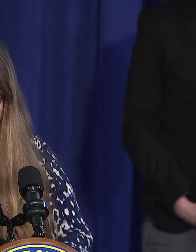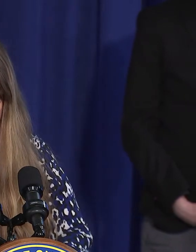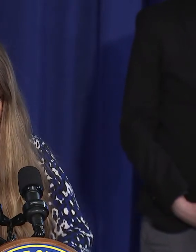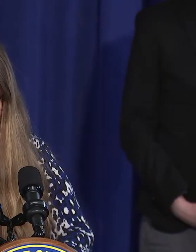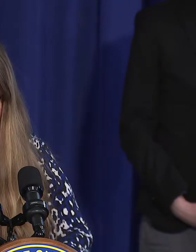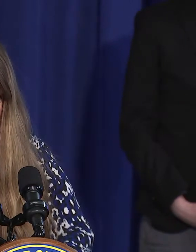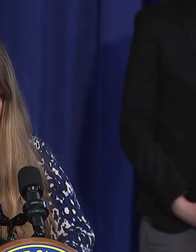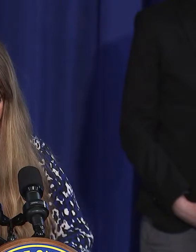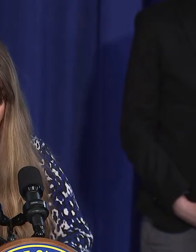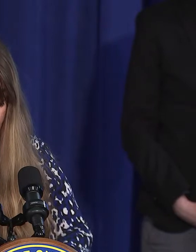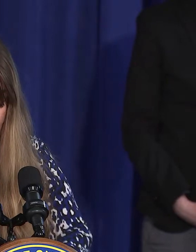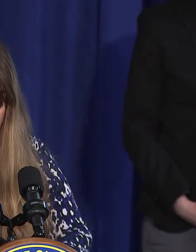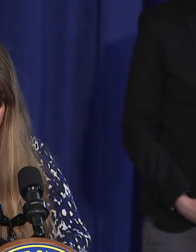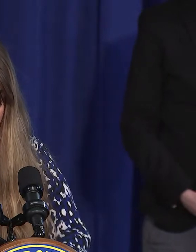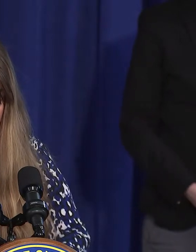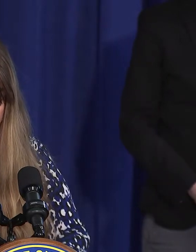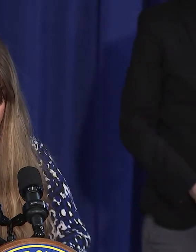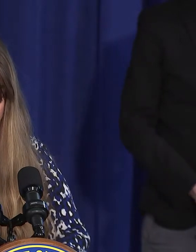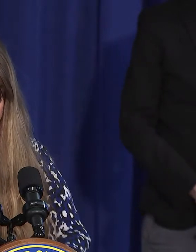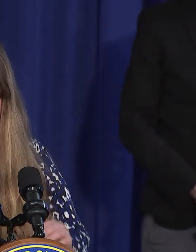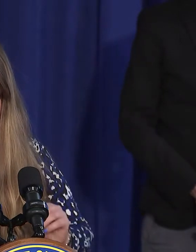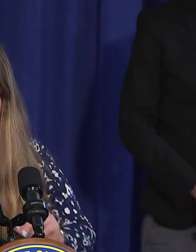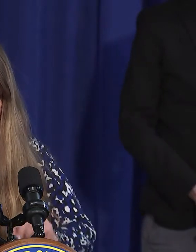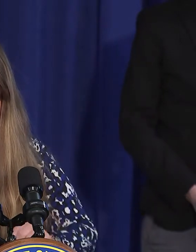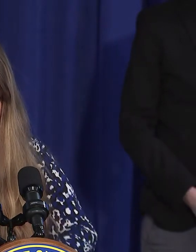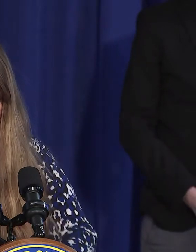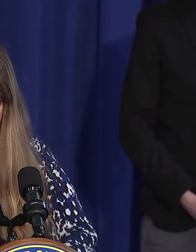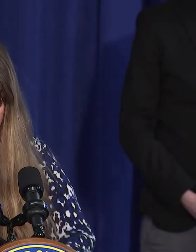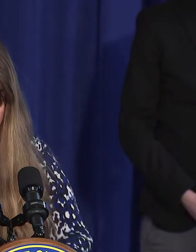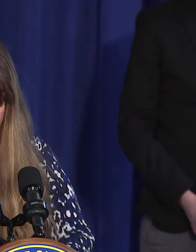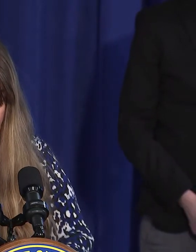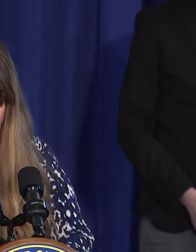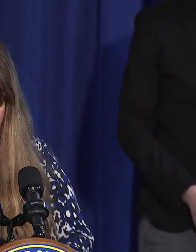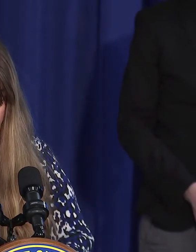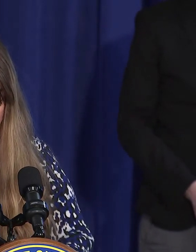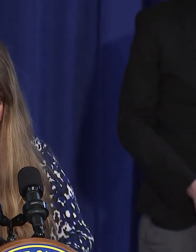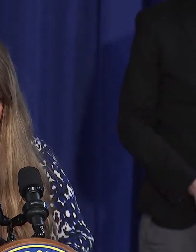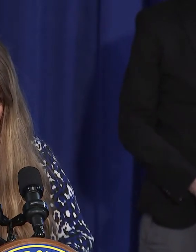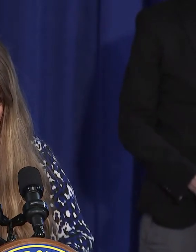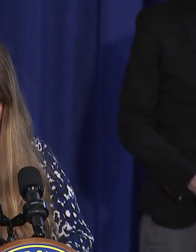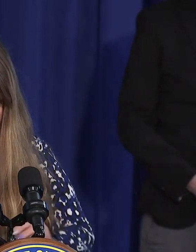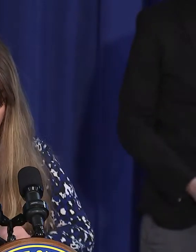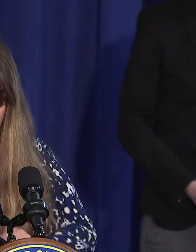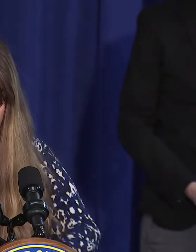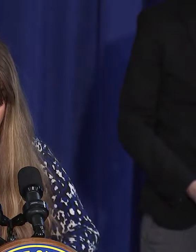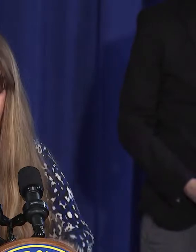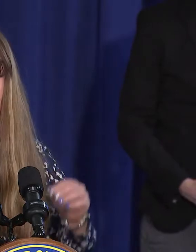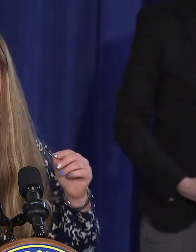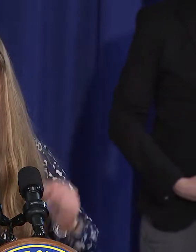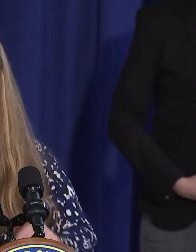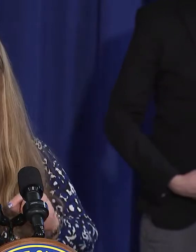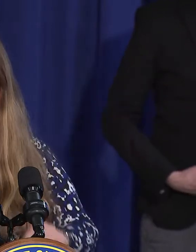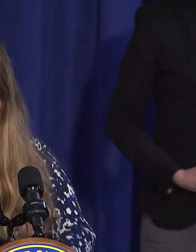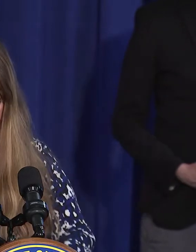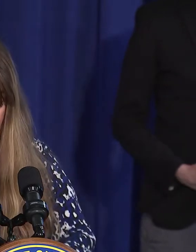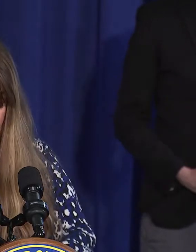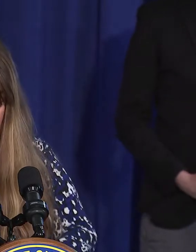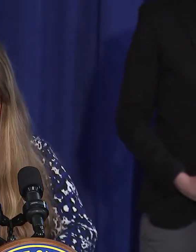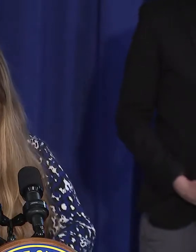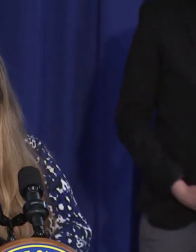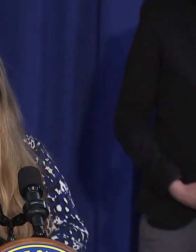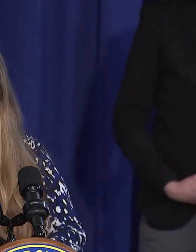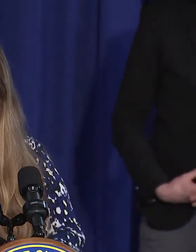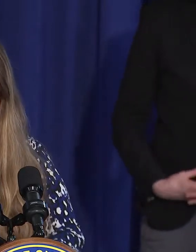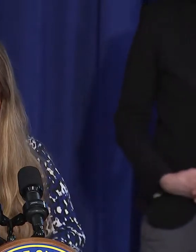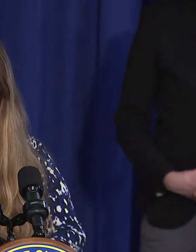cerrados y se les recomienda a todas las personas que se congreguen con alto riesgo que sigan utilizando